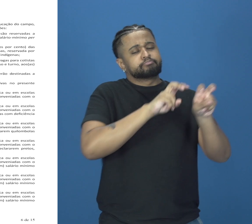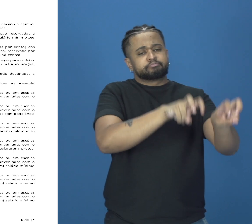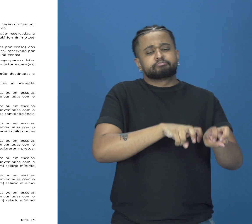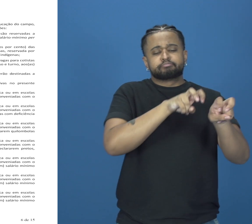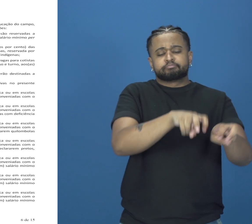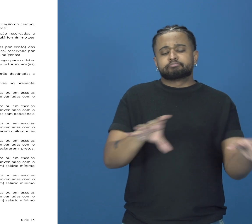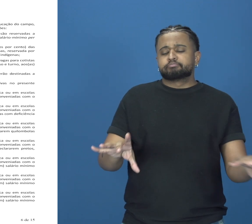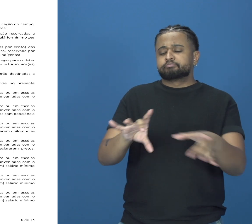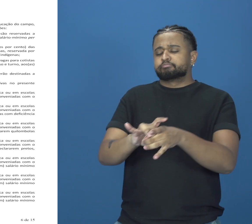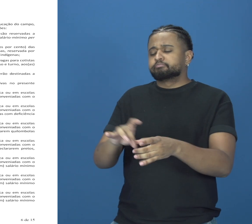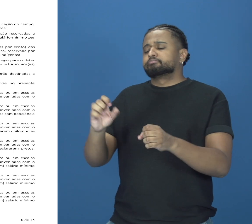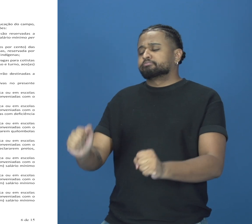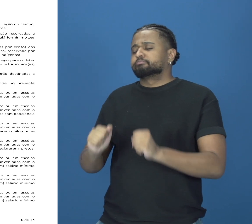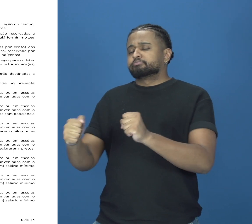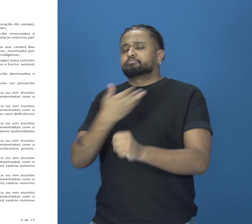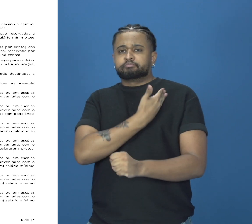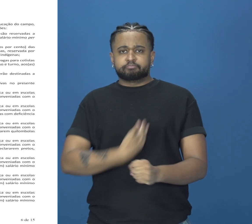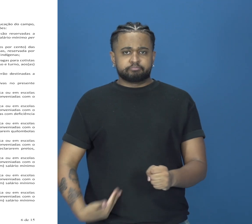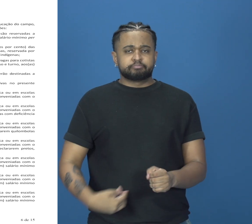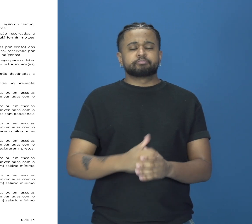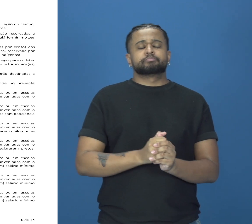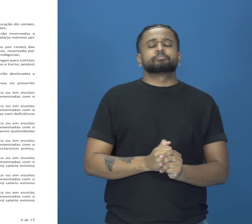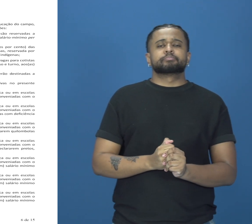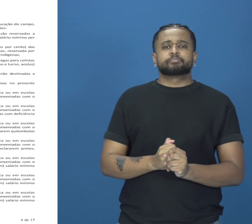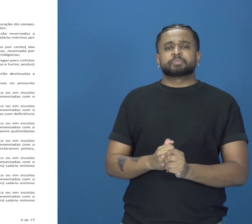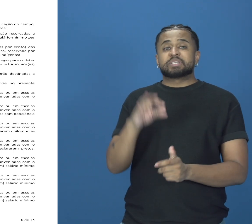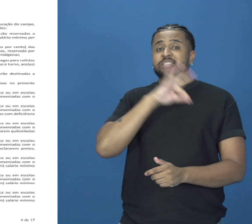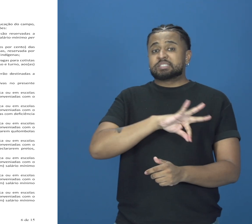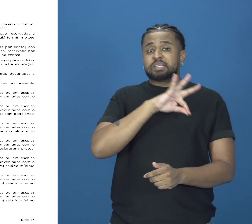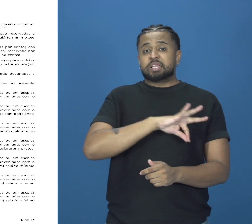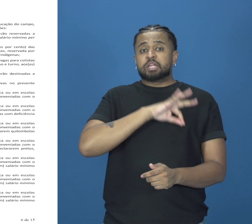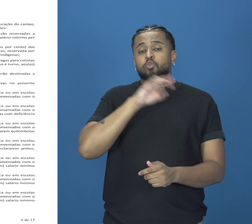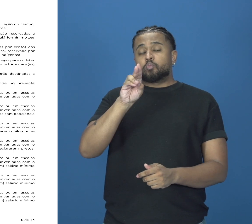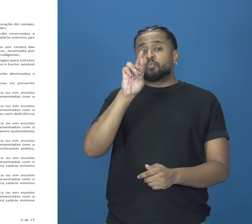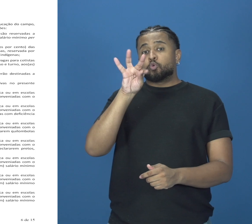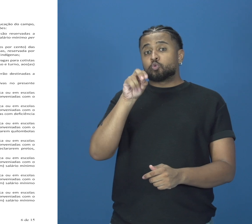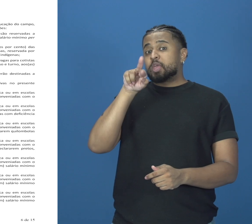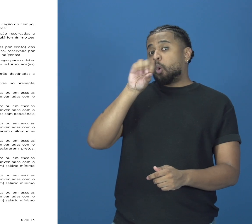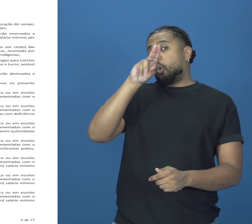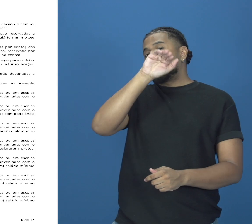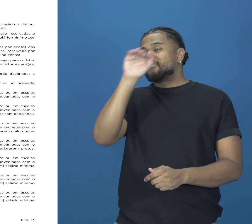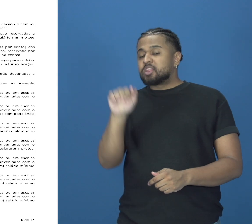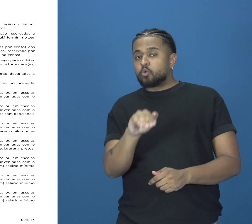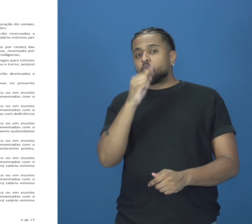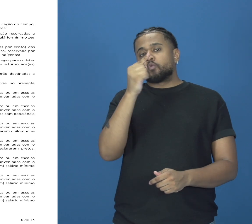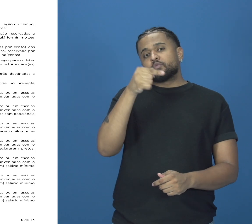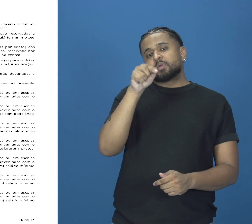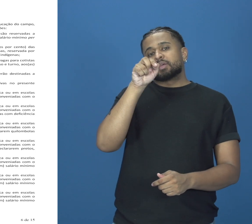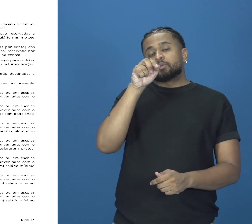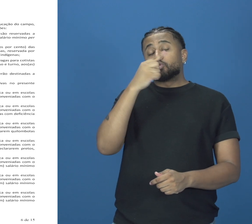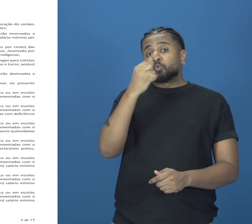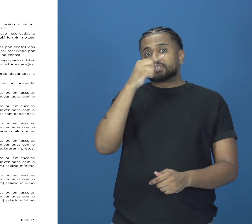da educação do campo, conveniadas com o poder público, com renda familiar bruta igual ou inferior a um